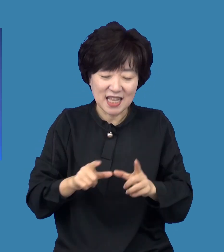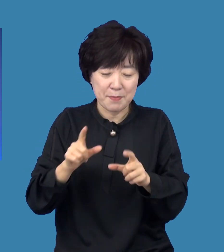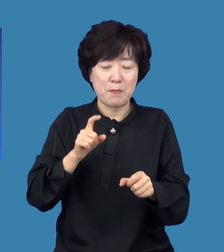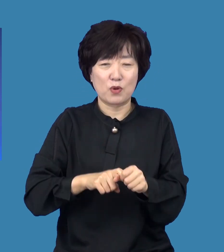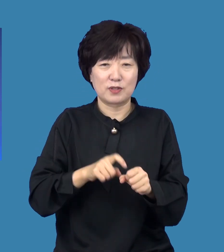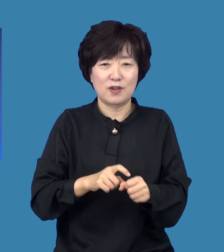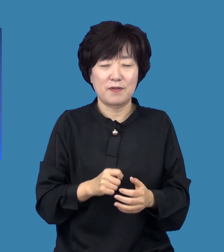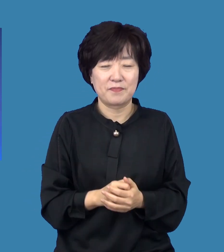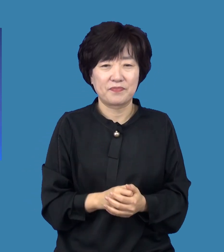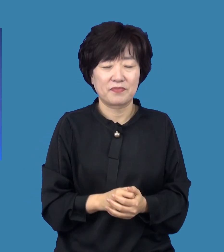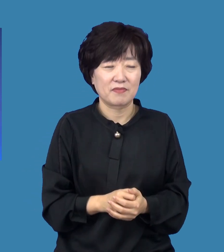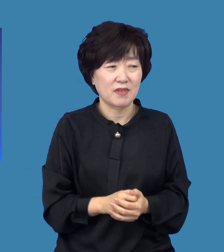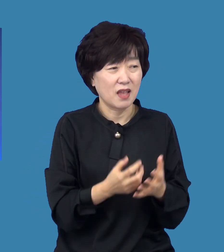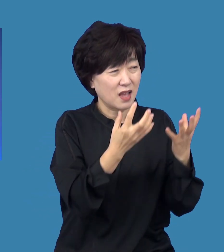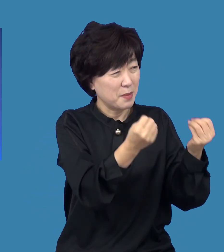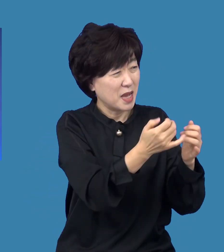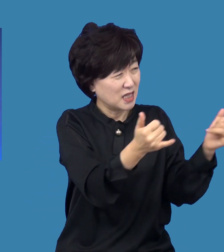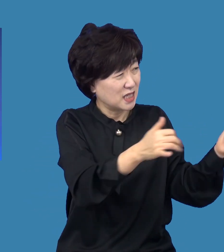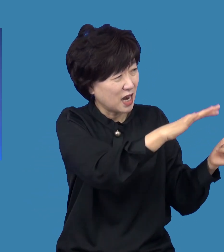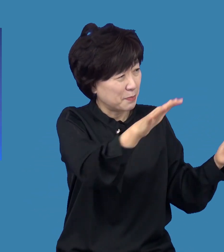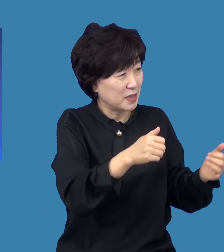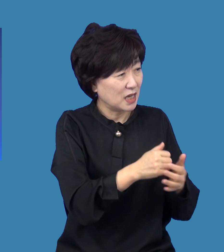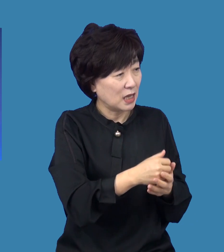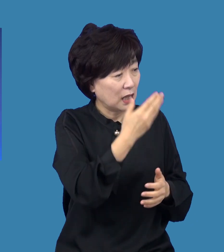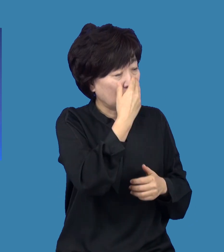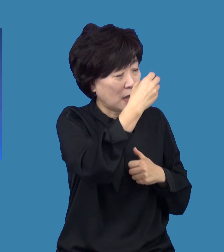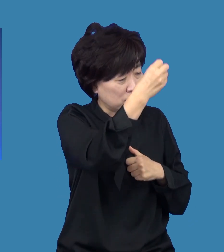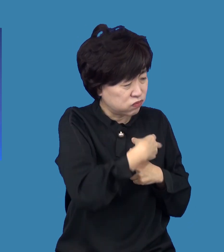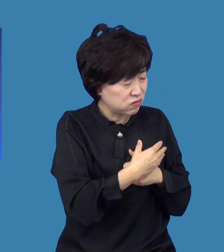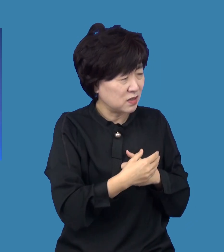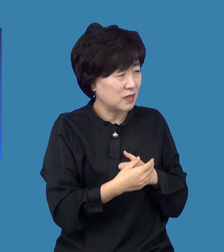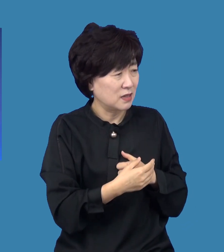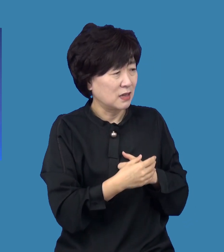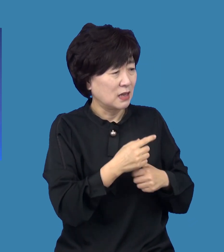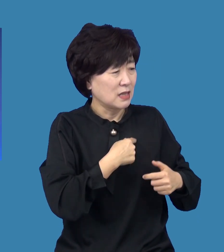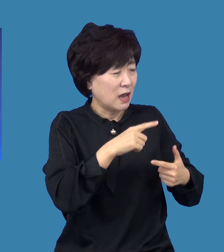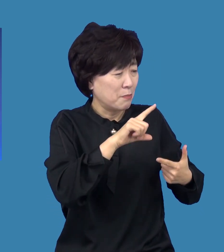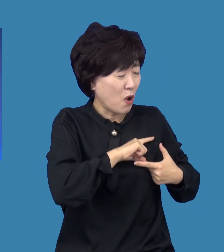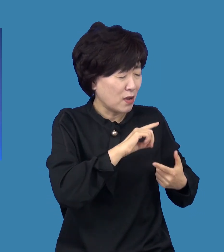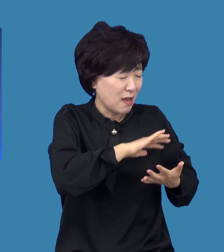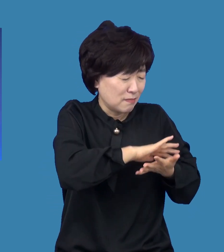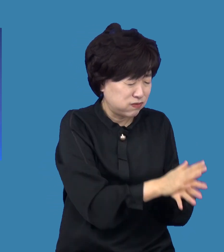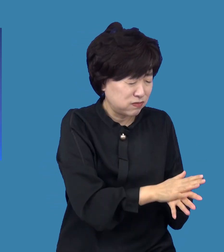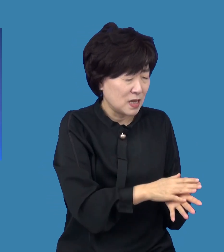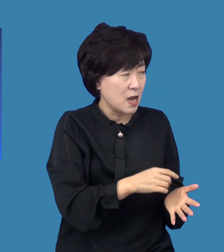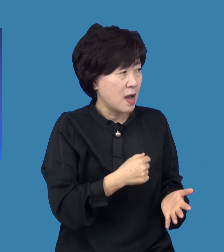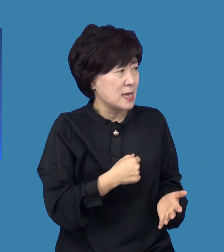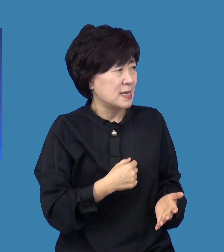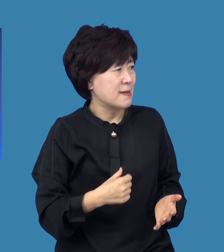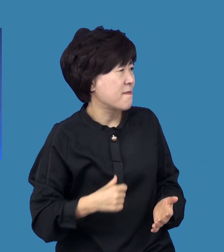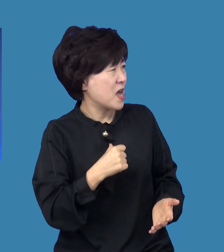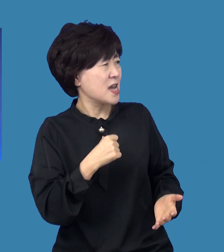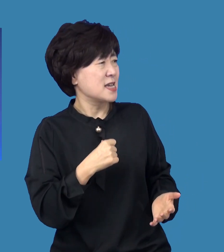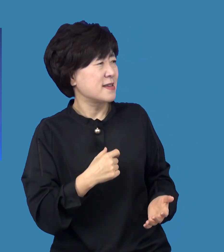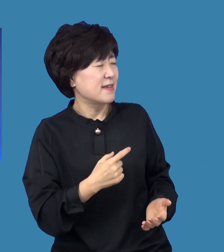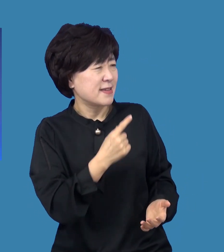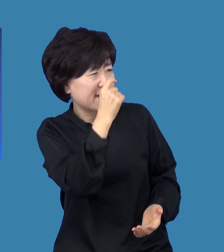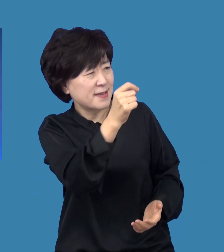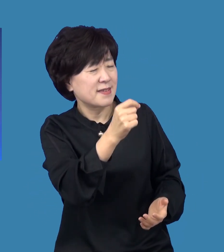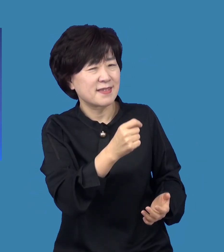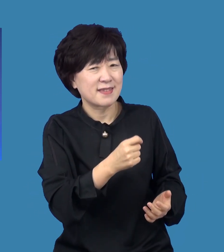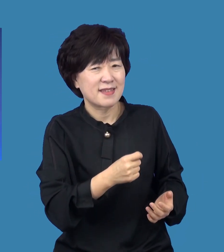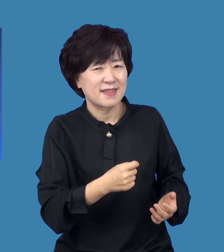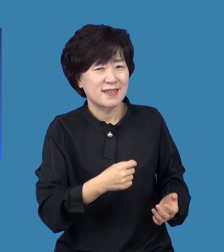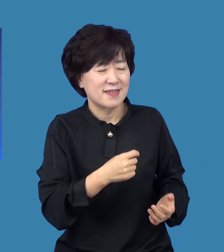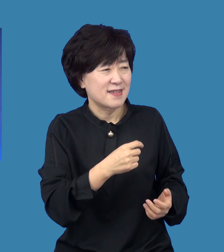많은 사람들이 자기가 멸시를 받고 자기 명예가 짓밟히는 것에 대해서는 굉장히 예민합니다. 굉장히 예민해서요,